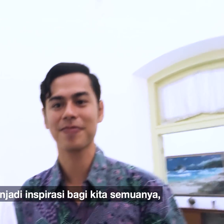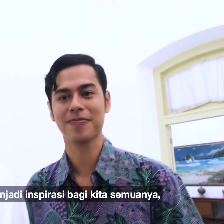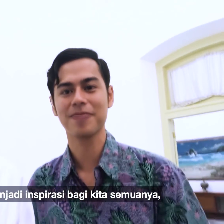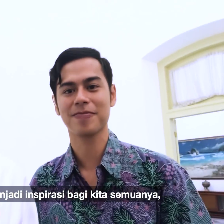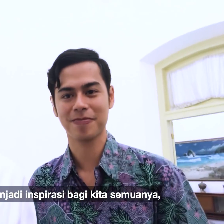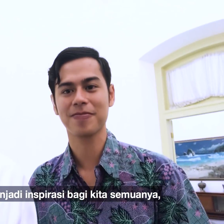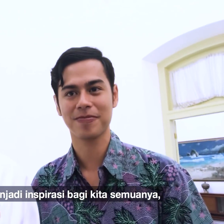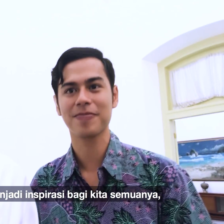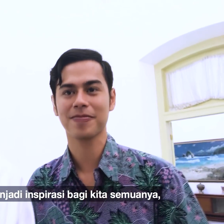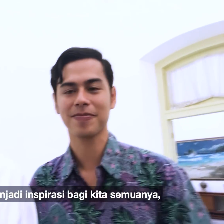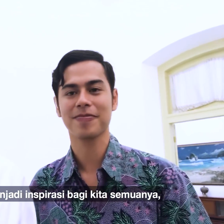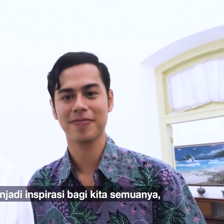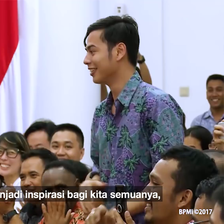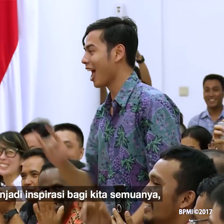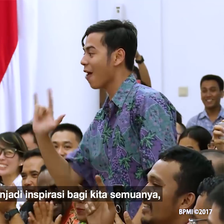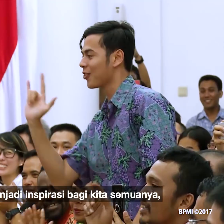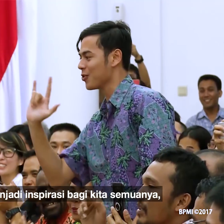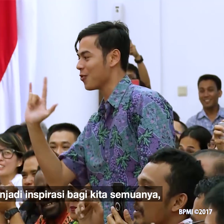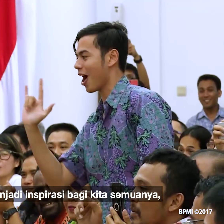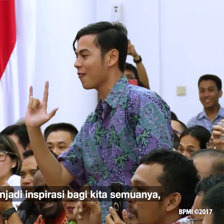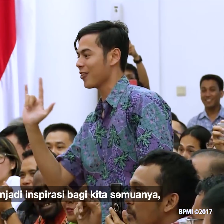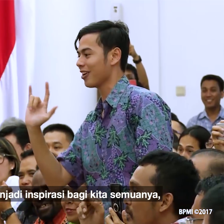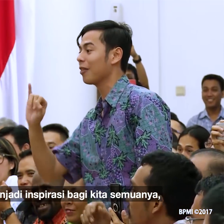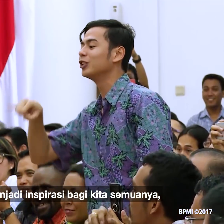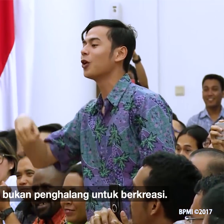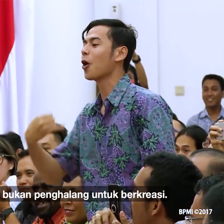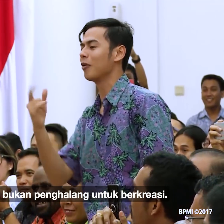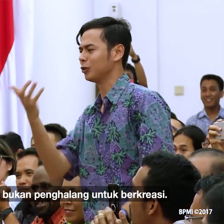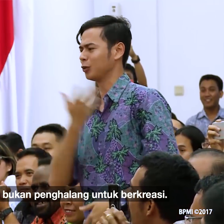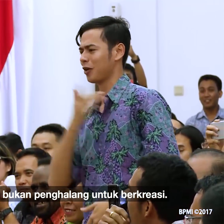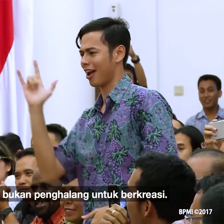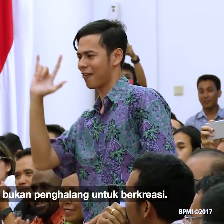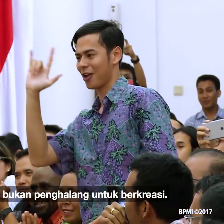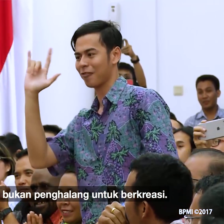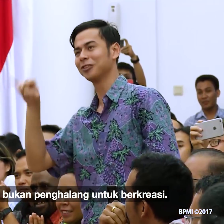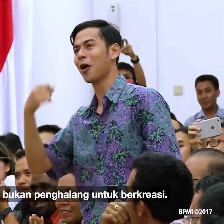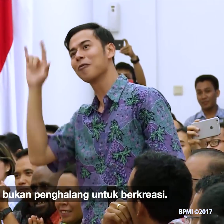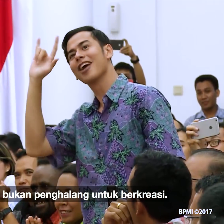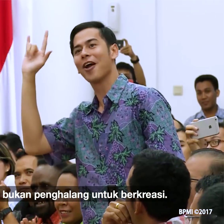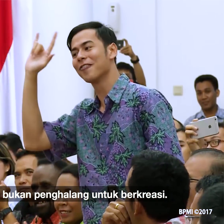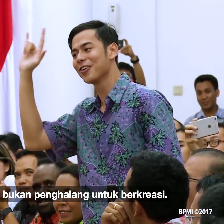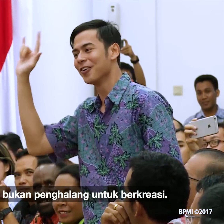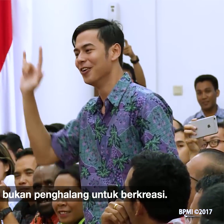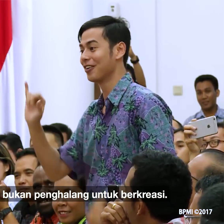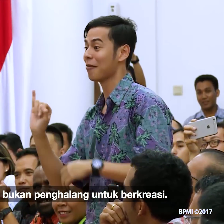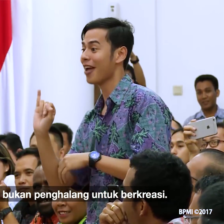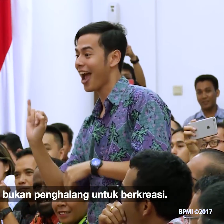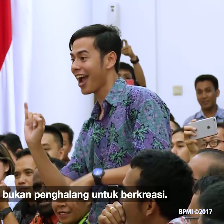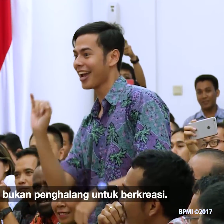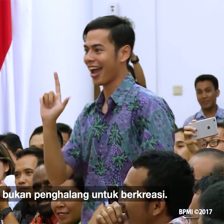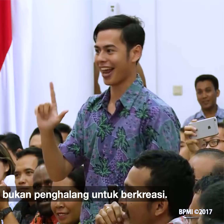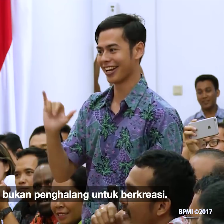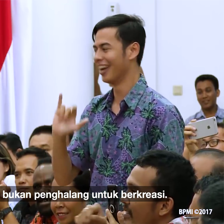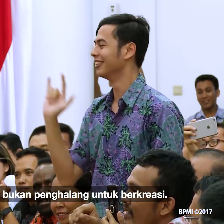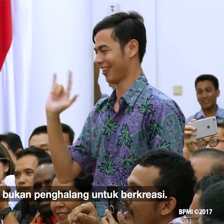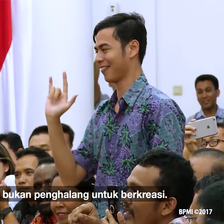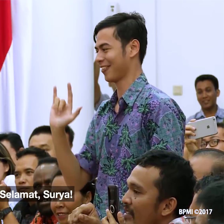ini menjadi inspirasi bagi kita semuanya bahwa keterbatasan bukan penghalang untuk berkreasi. Selamat,